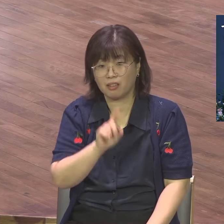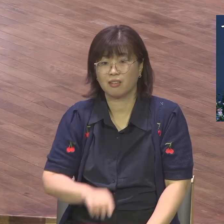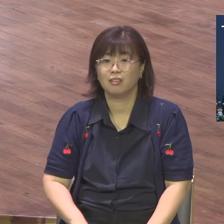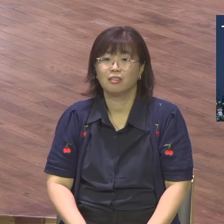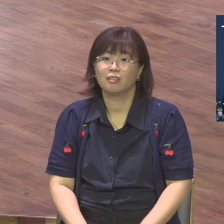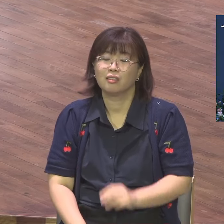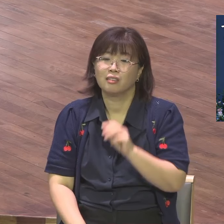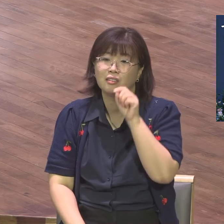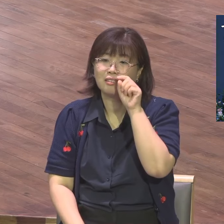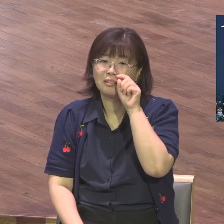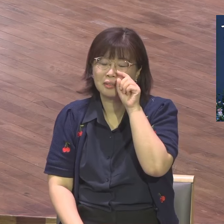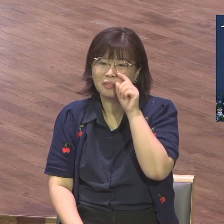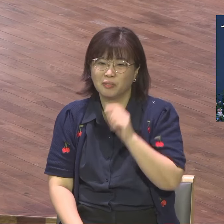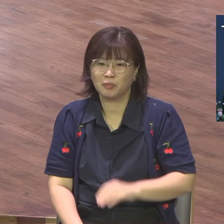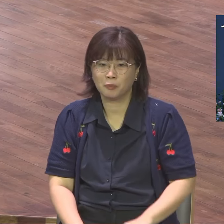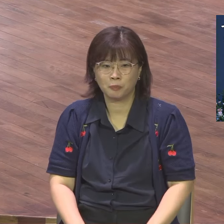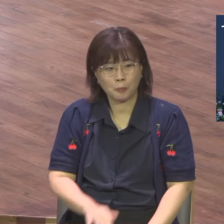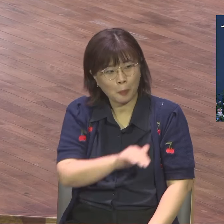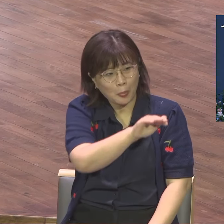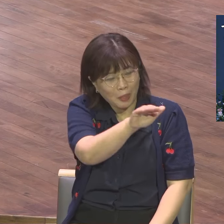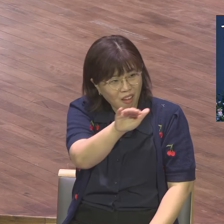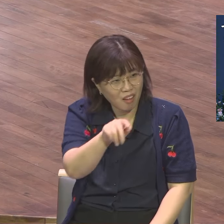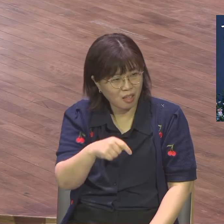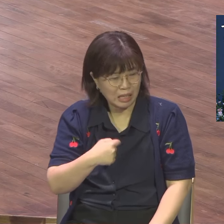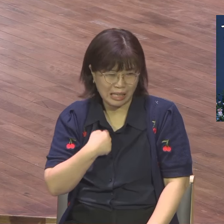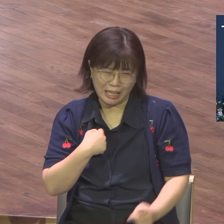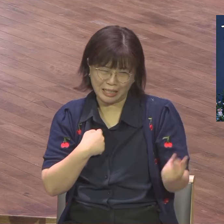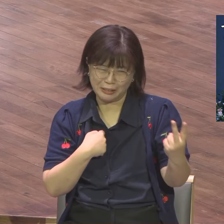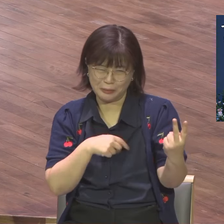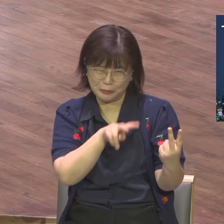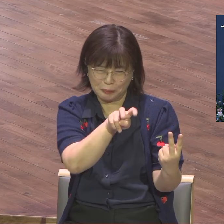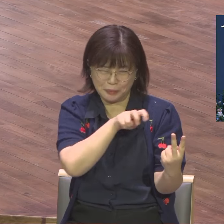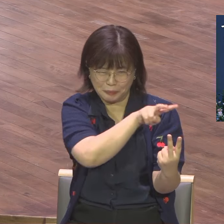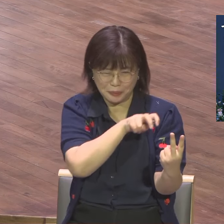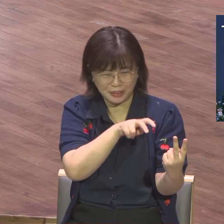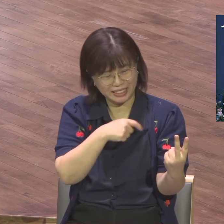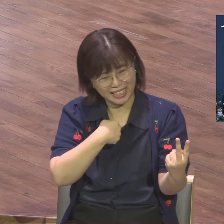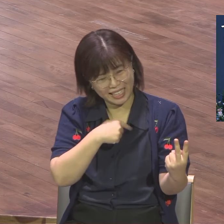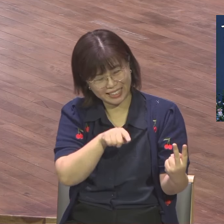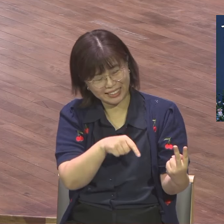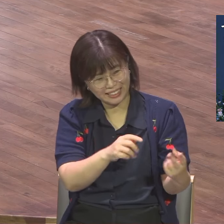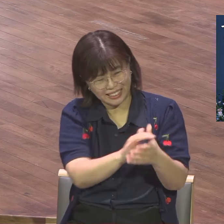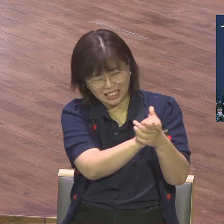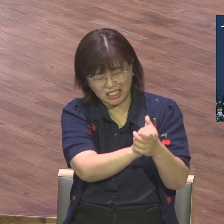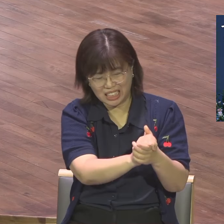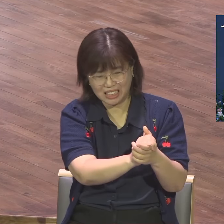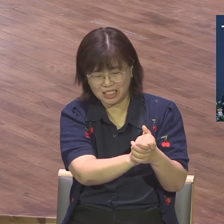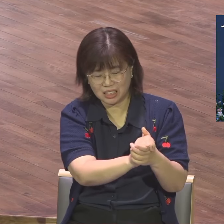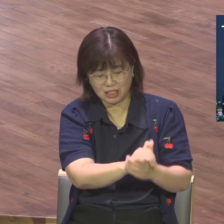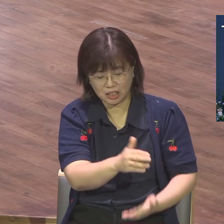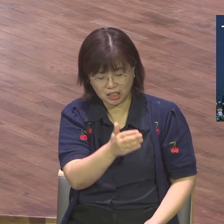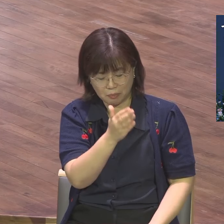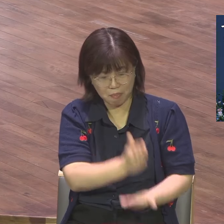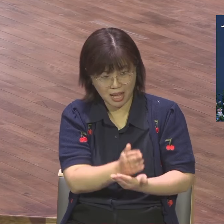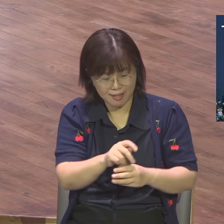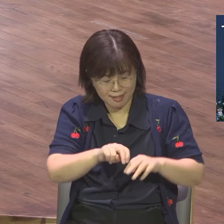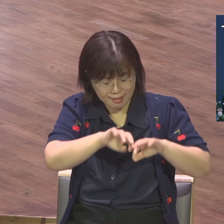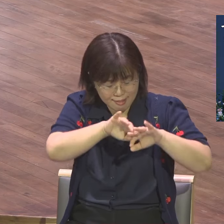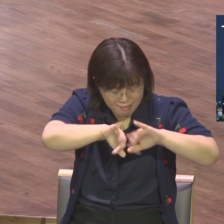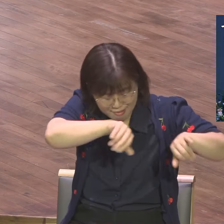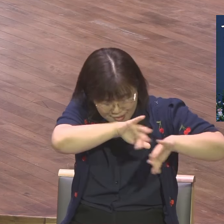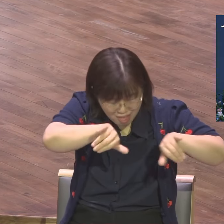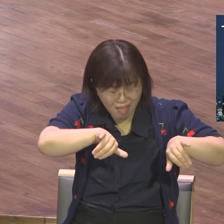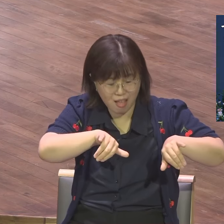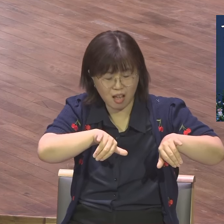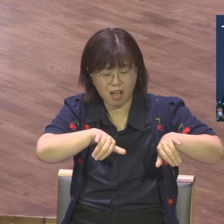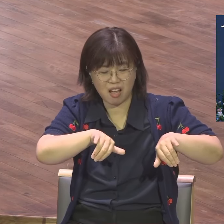사랑하는 형제 자매들을 원수 맺게 만드는. 이간 시기 가지고 상처 주고 상처받게 만드는. 그런 짓을